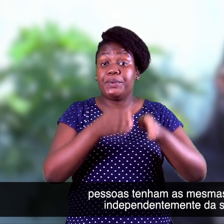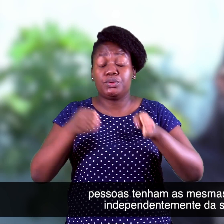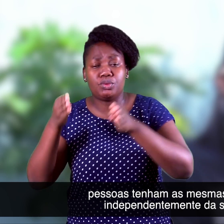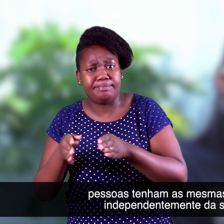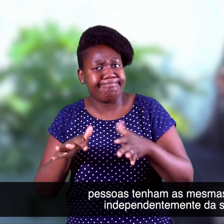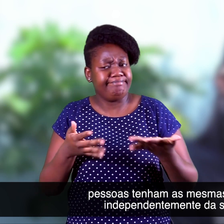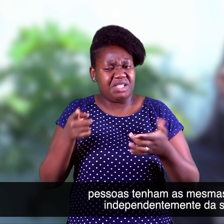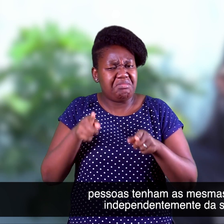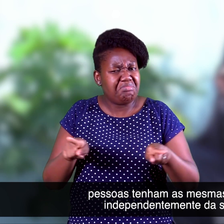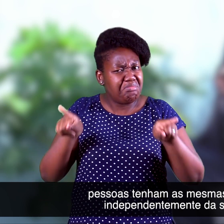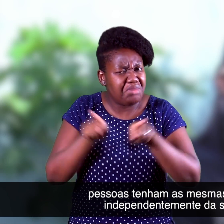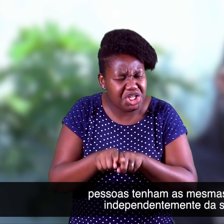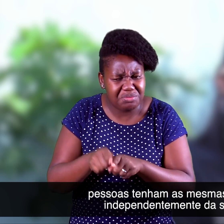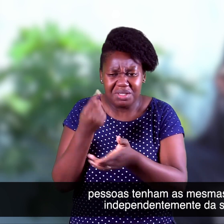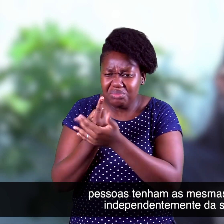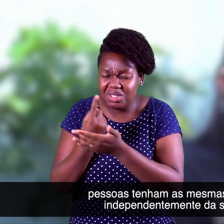independentemente da sua condição.